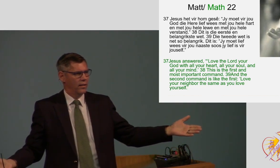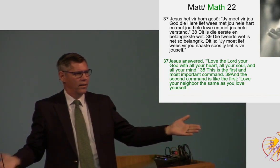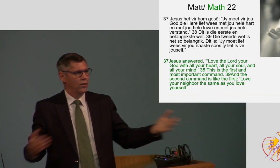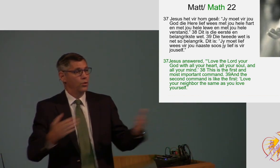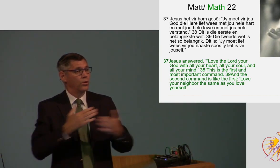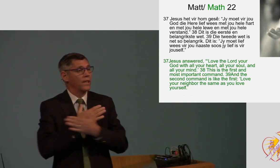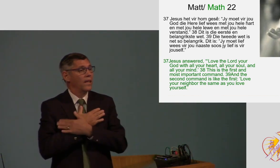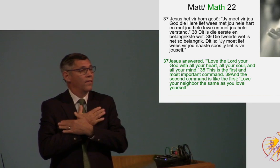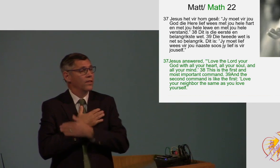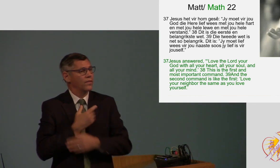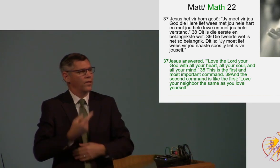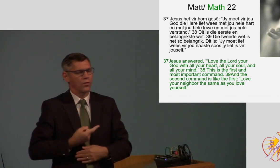soos jy lief is vir jouself.